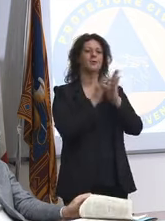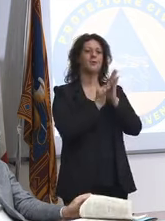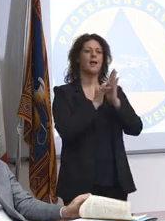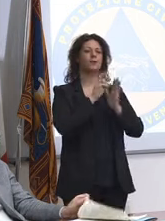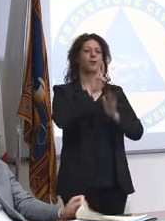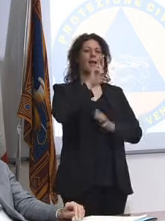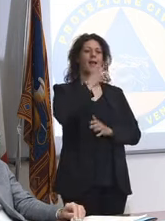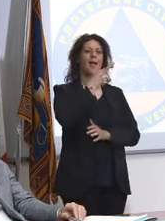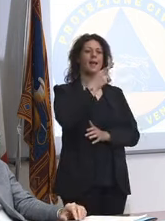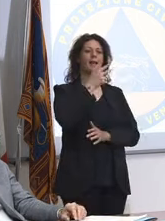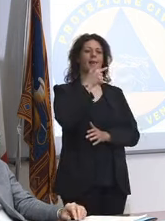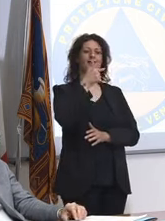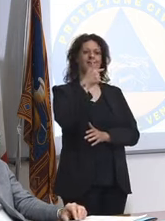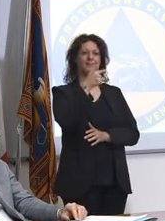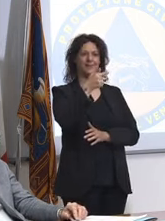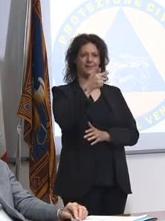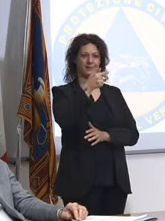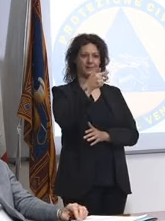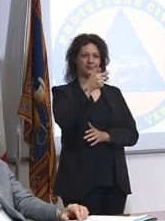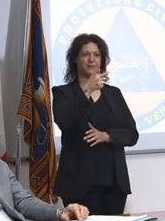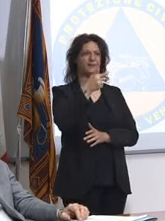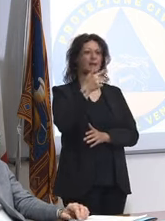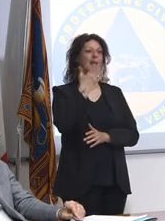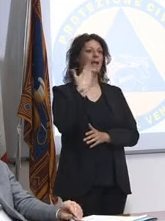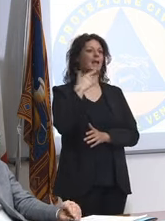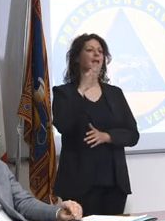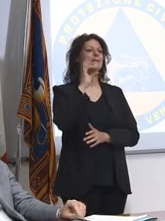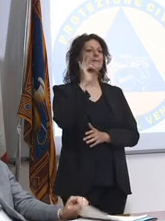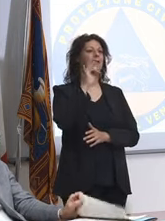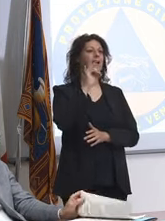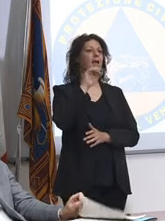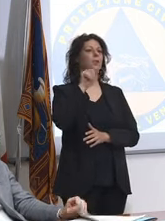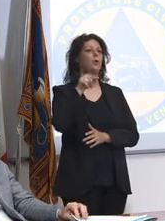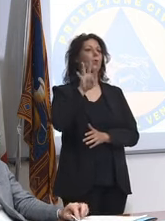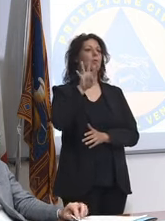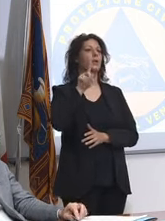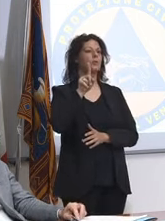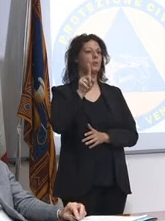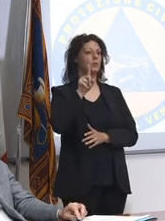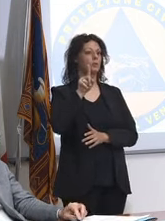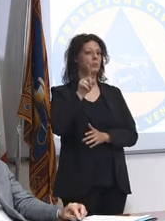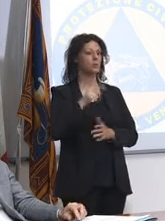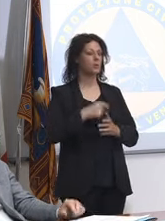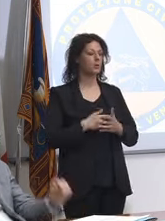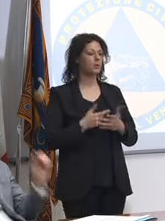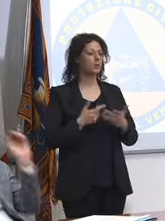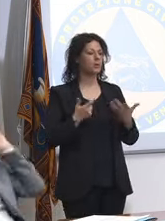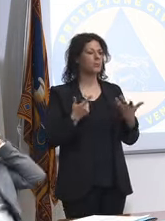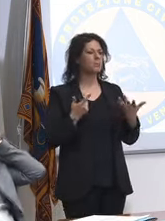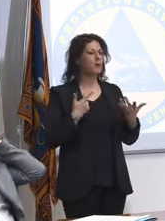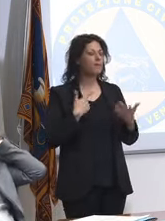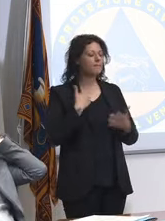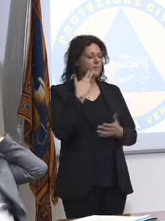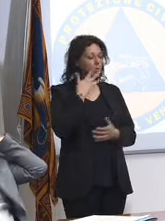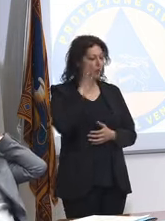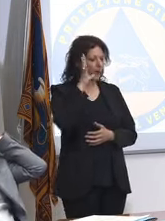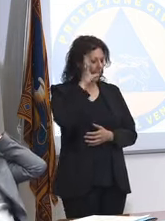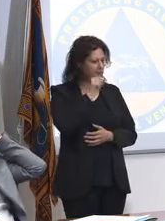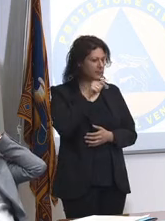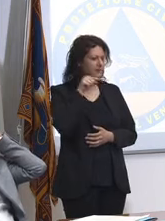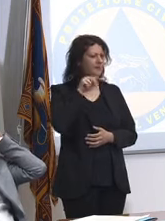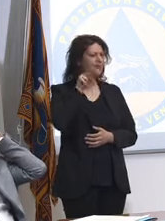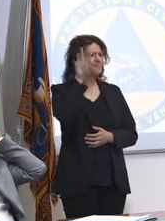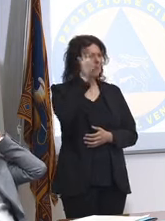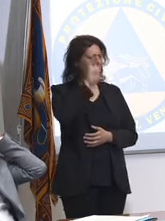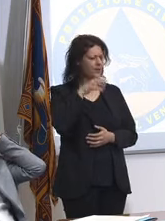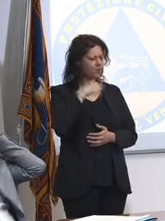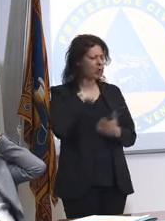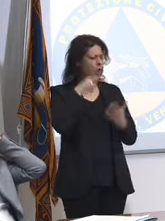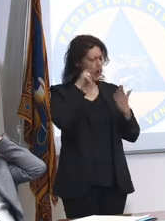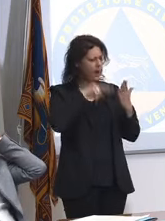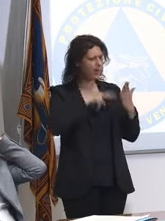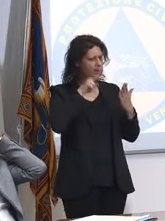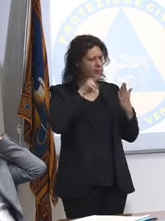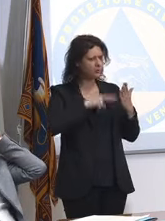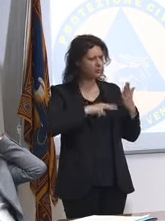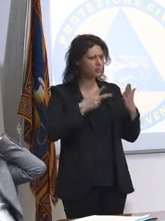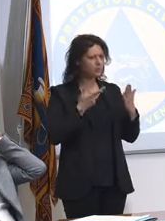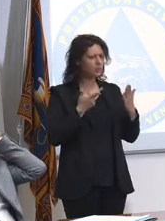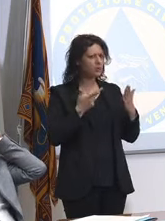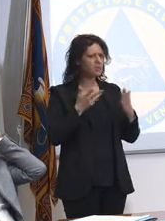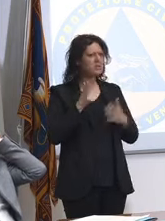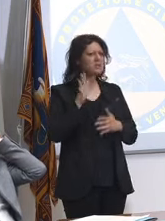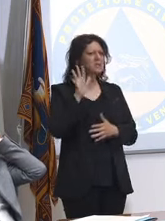ci aggiriamo insomma allo 0,41. Volevo capire perché invece al Veneto, sembra, almeno leggendo, abbiamo sempre